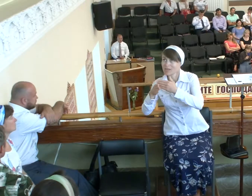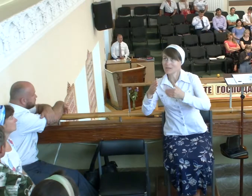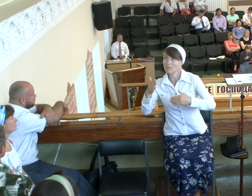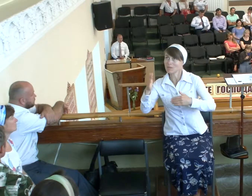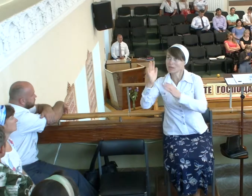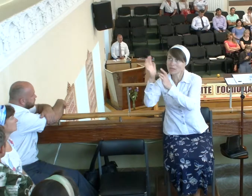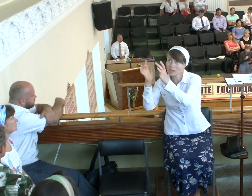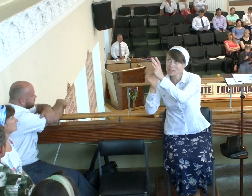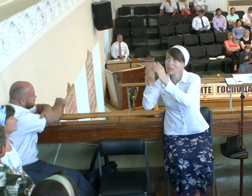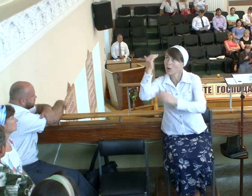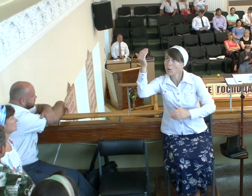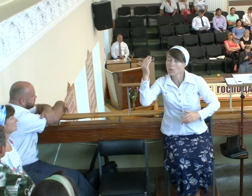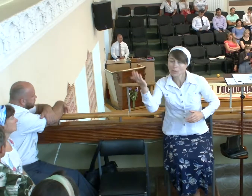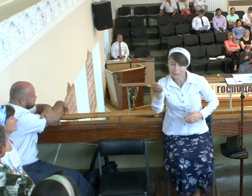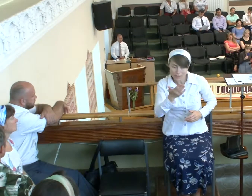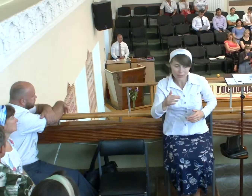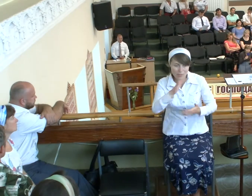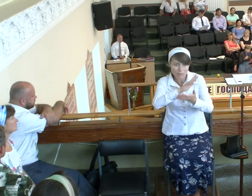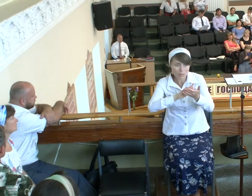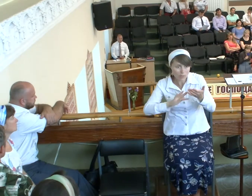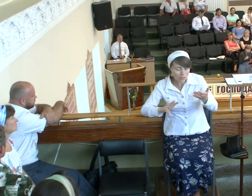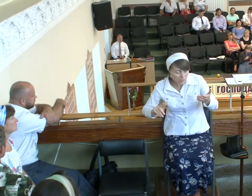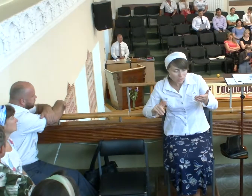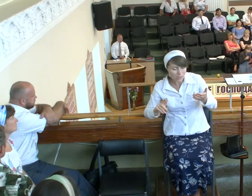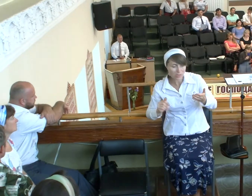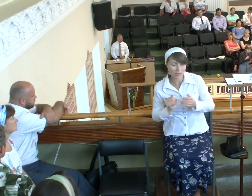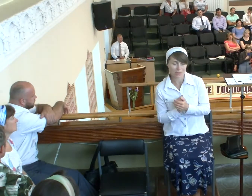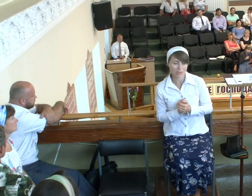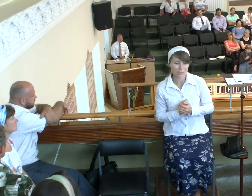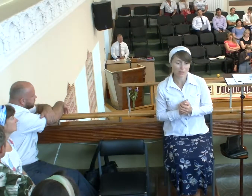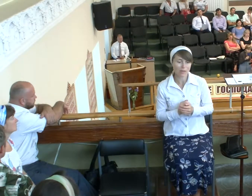простил, вступив с нами в завет.